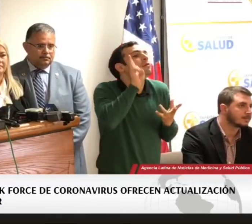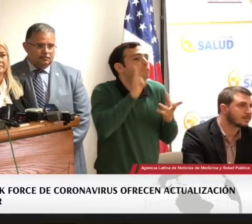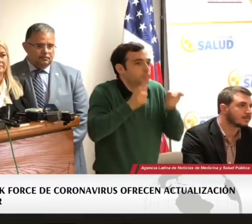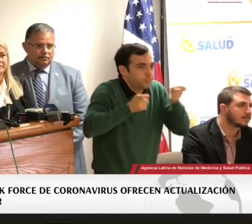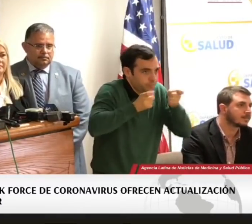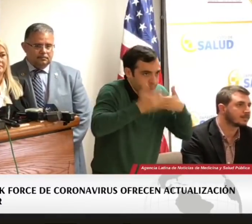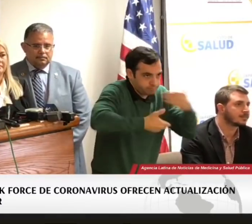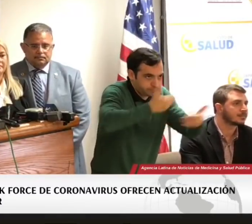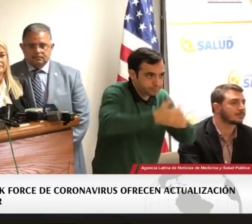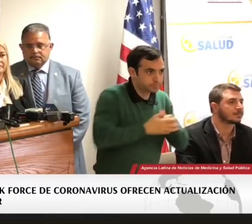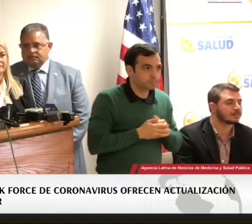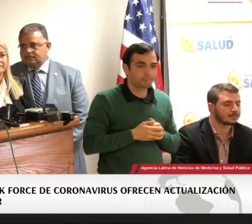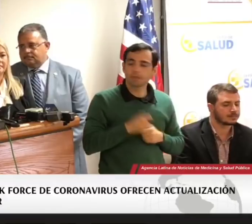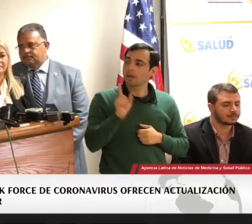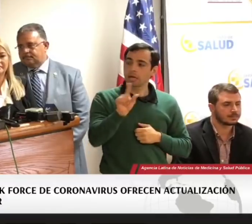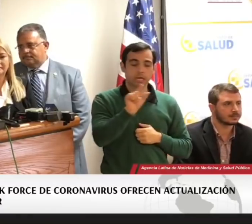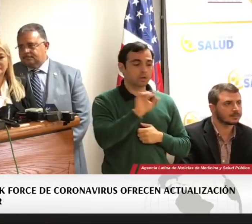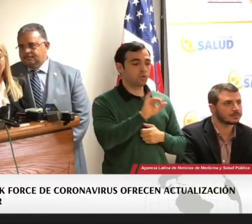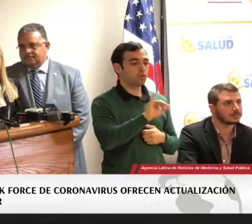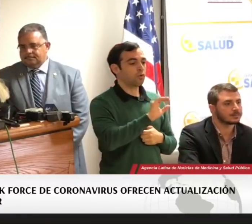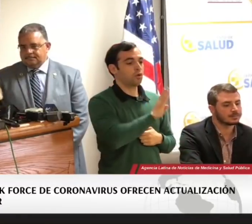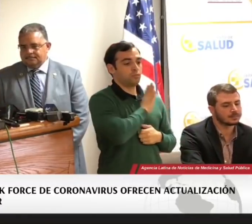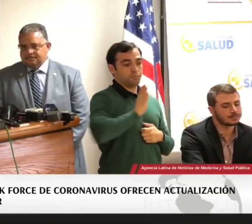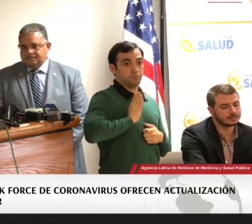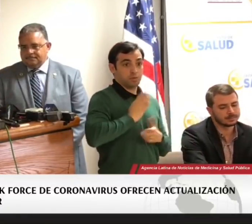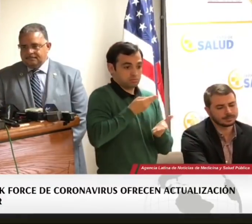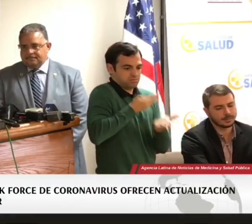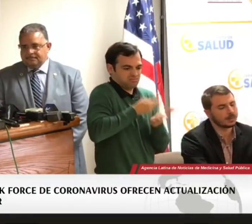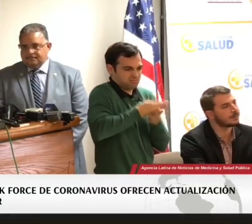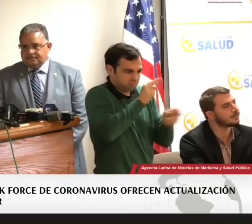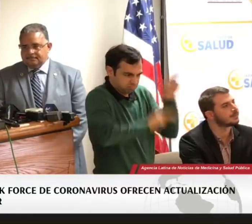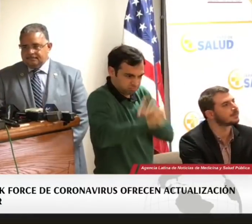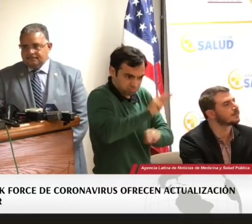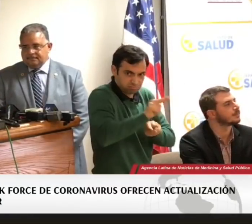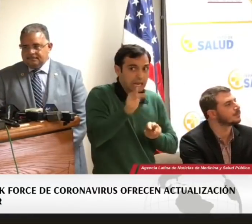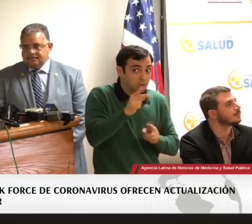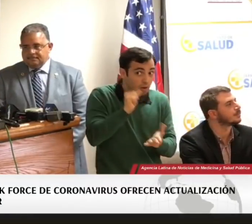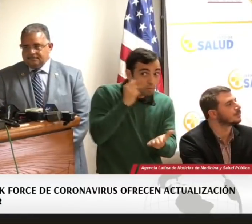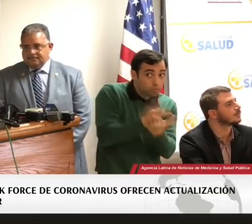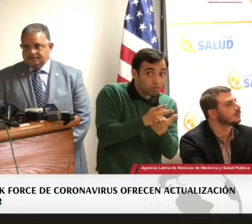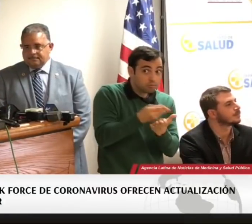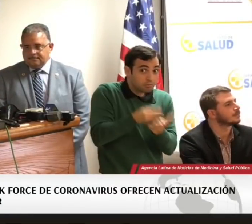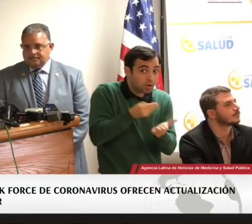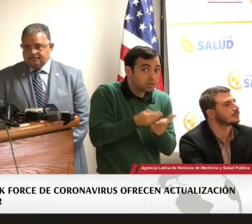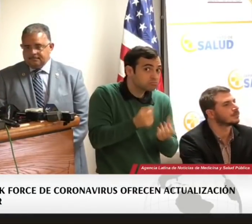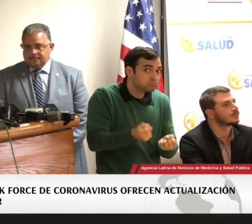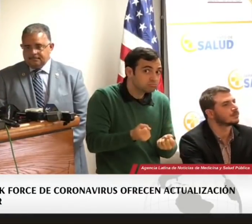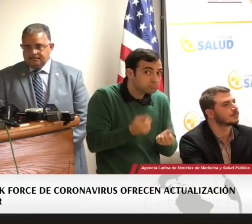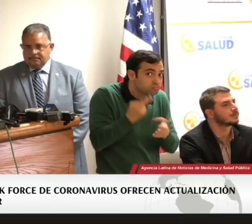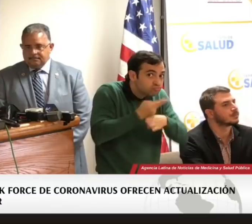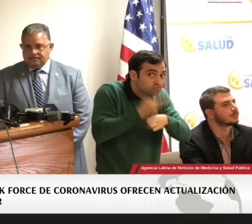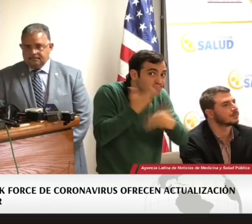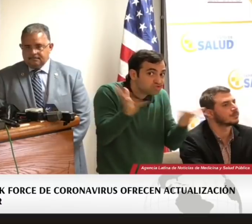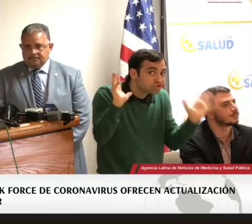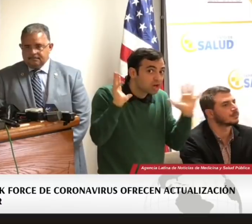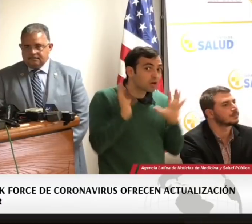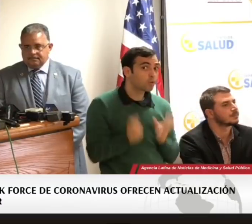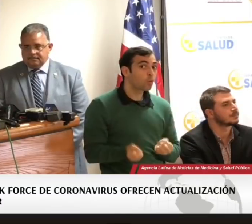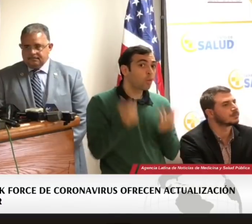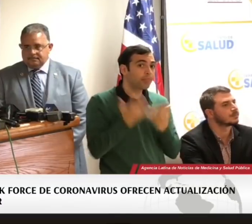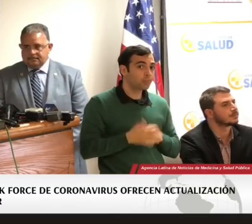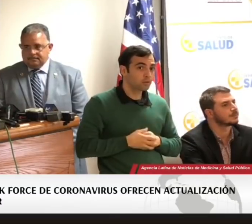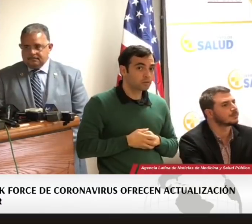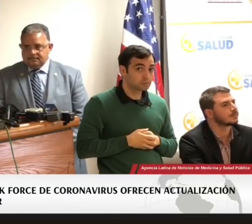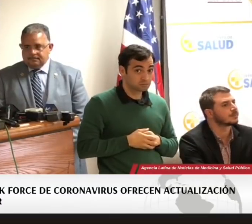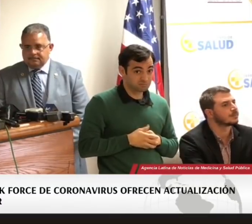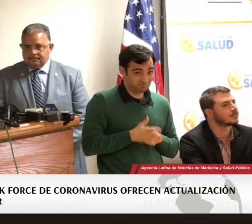se ha gastado del dinero que autorizó la Junta de Control Fiscal para manejar pues esta situación? ¿Se estaría considerando solicitar fondos adicionales